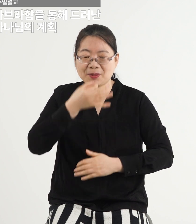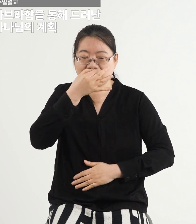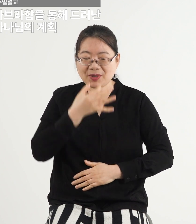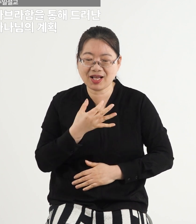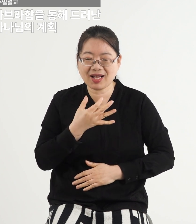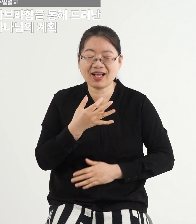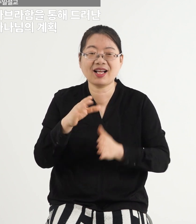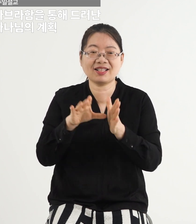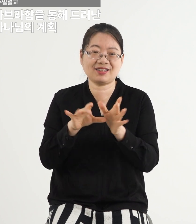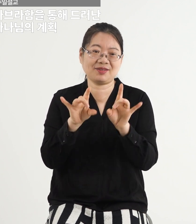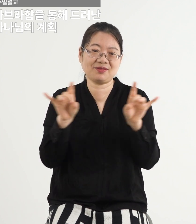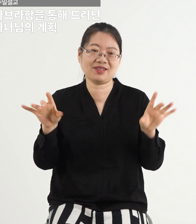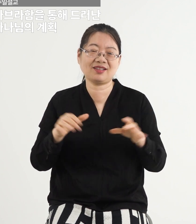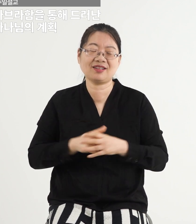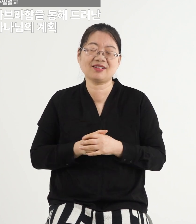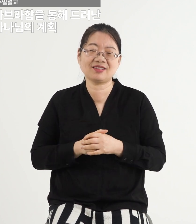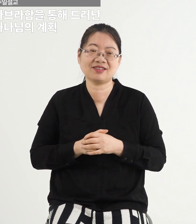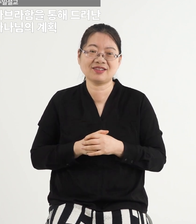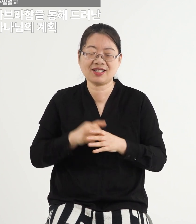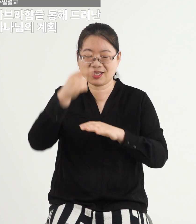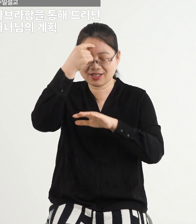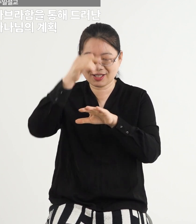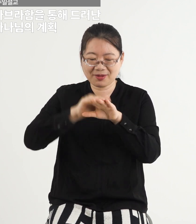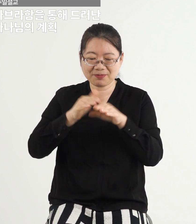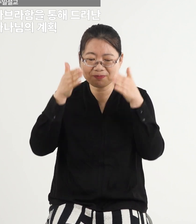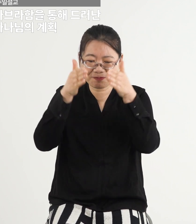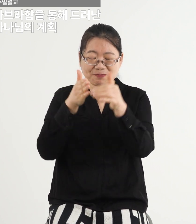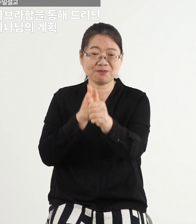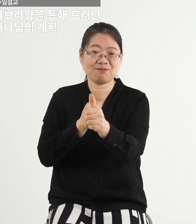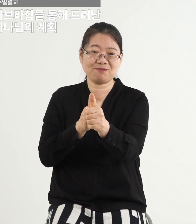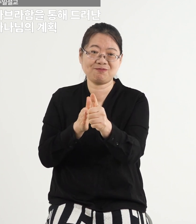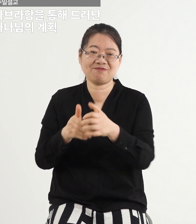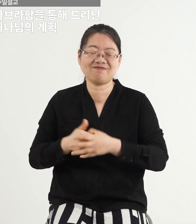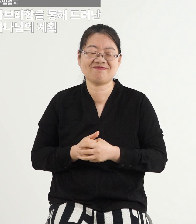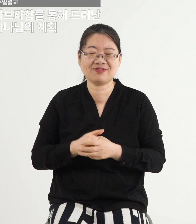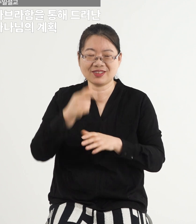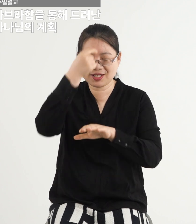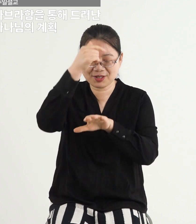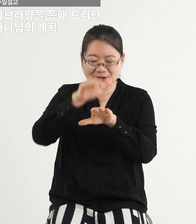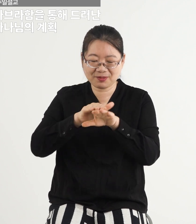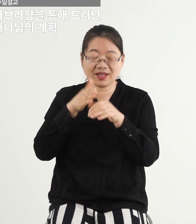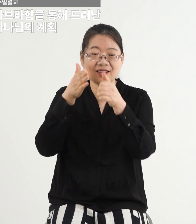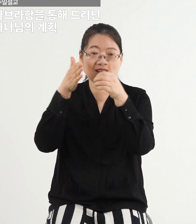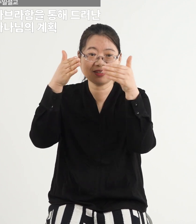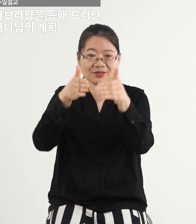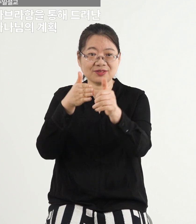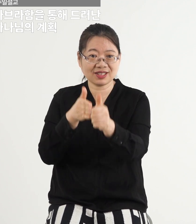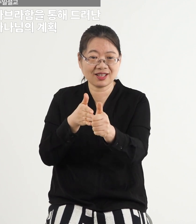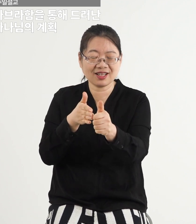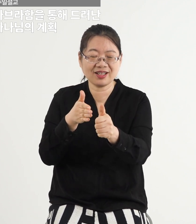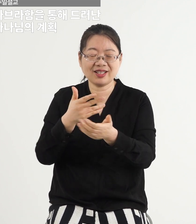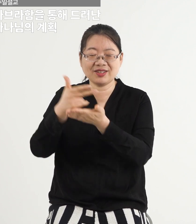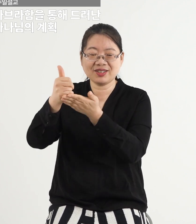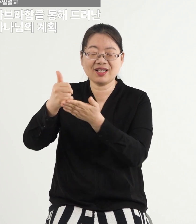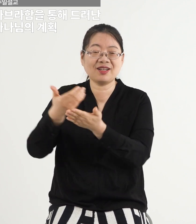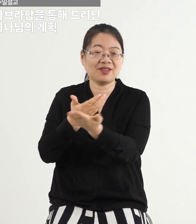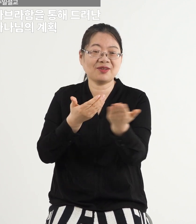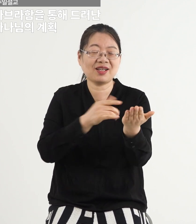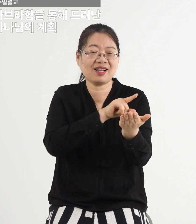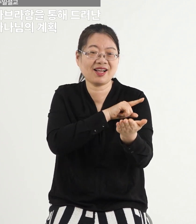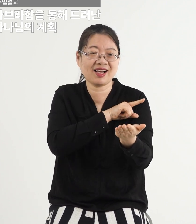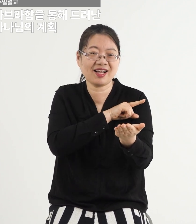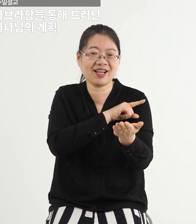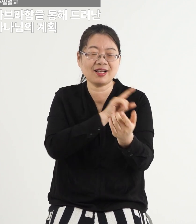힘겨움이 밀려올 때마다 예배 집중하세요. 예배 집중하면 주께서 여러분들을